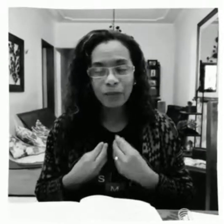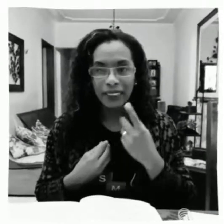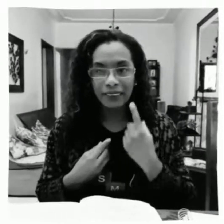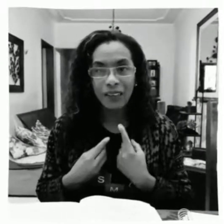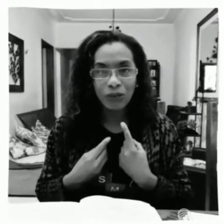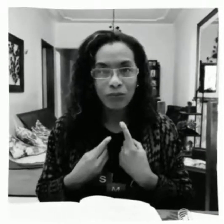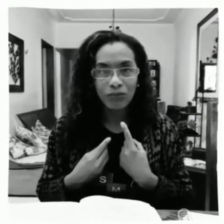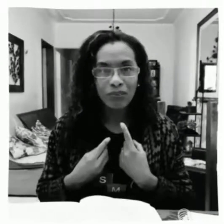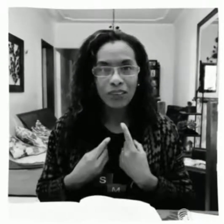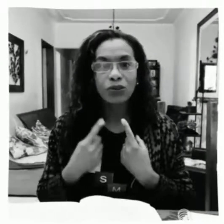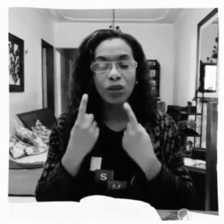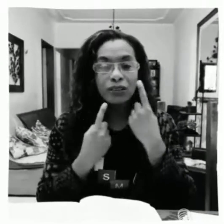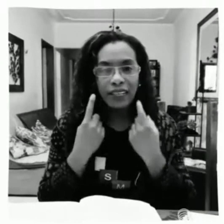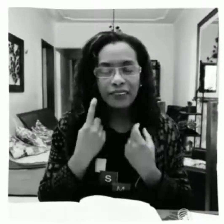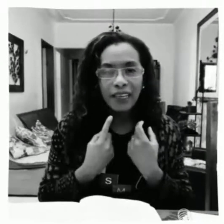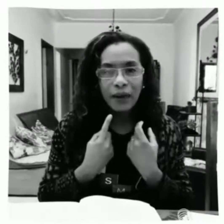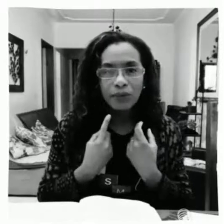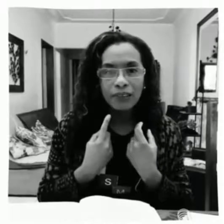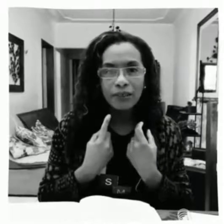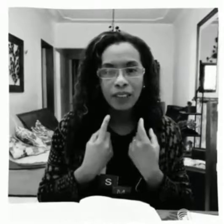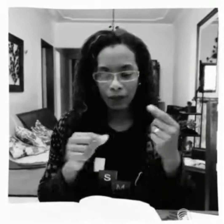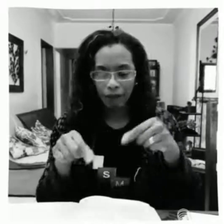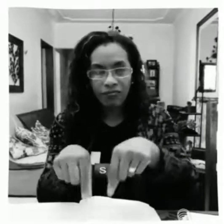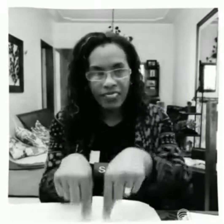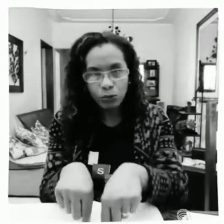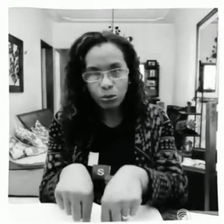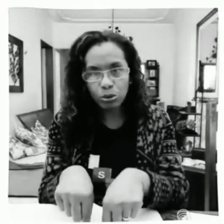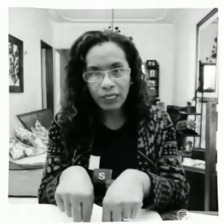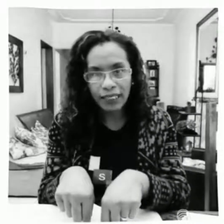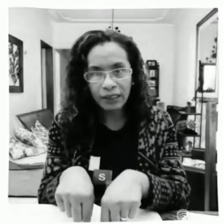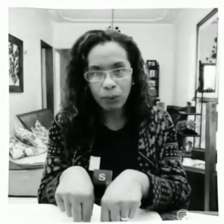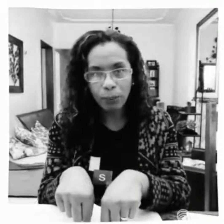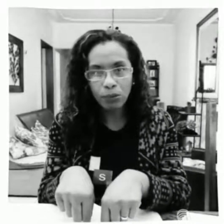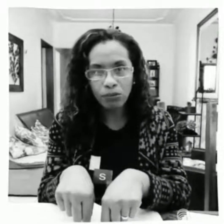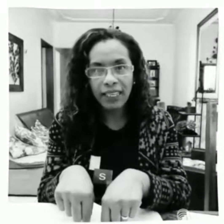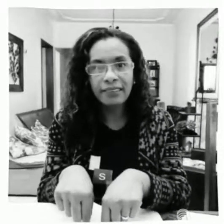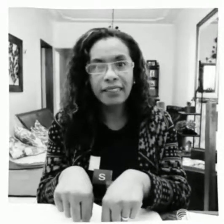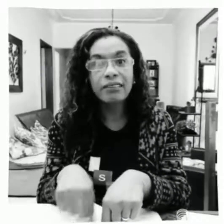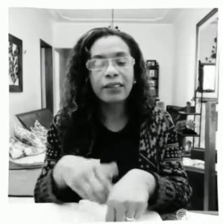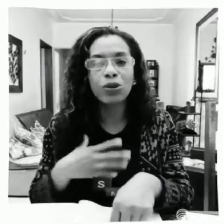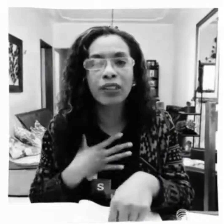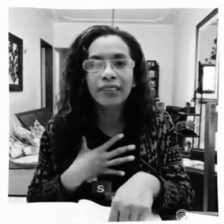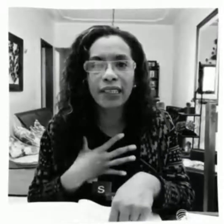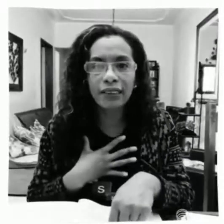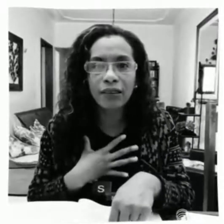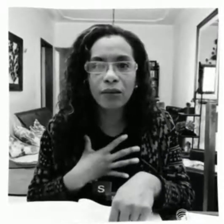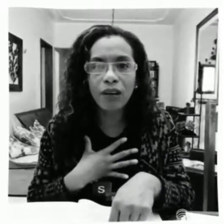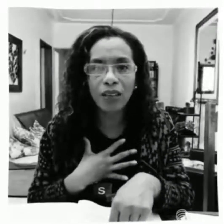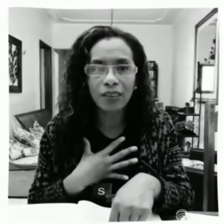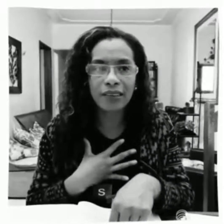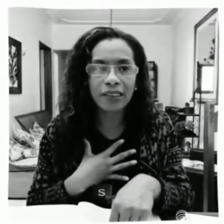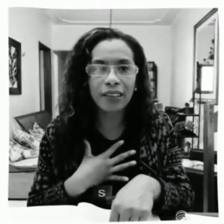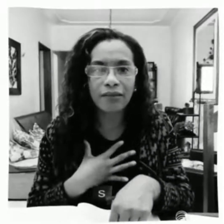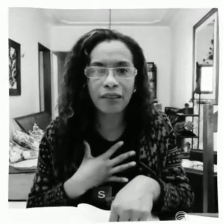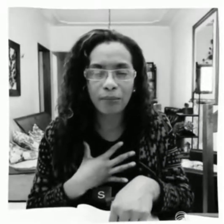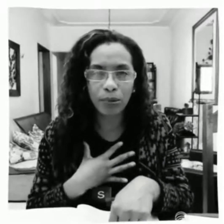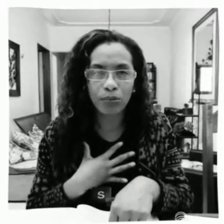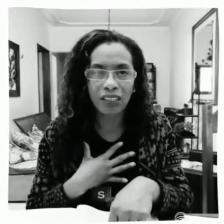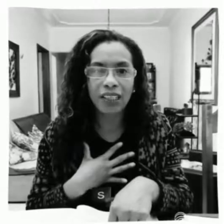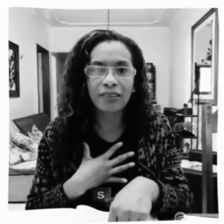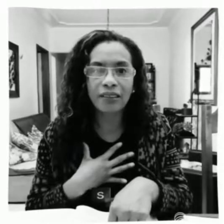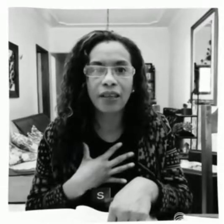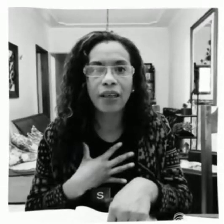a expressão que nós fazemos dentro da língua portuguesa, dentro da nossa língua